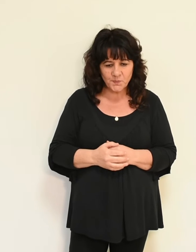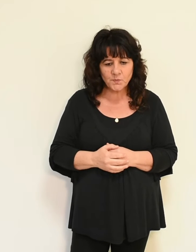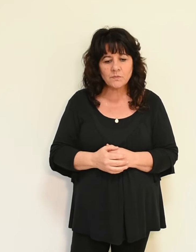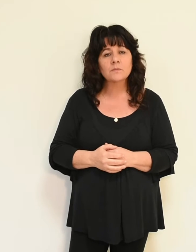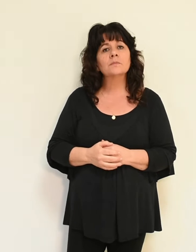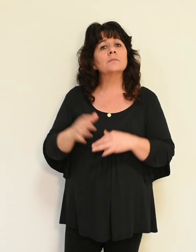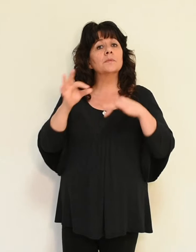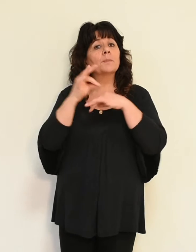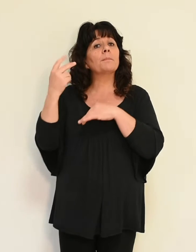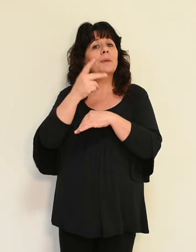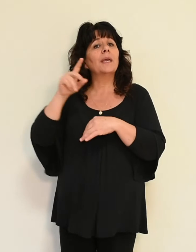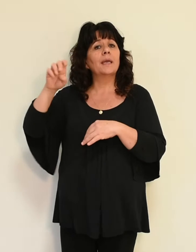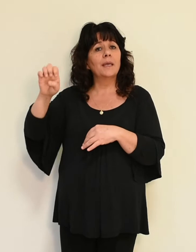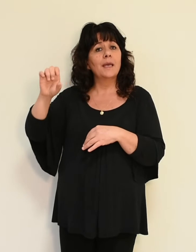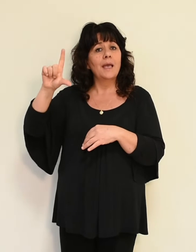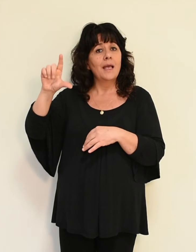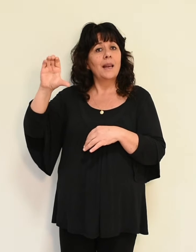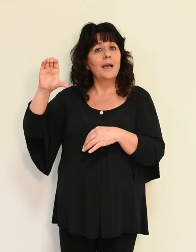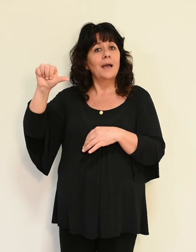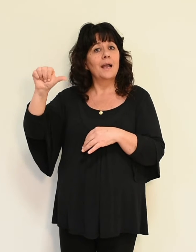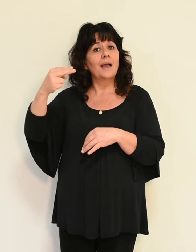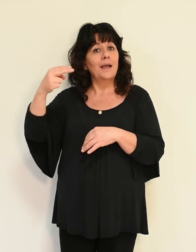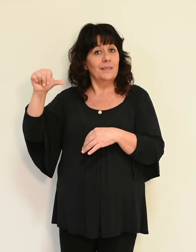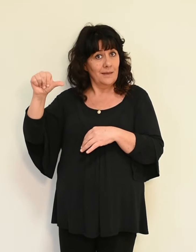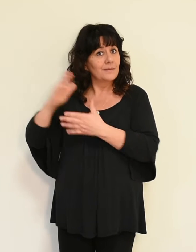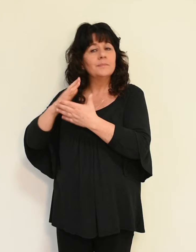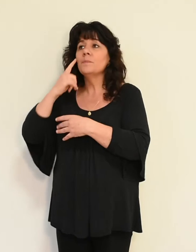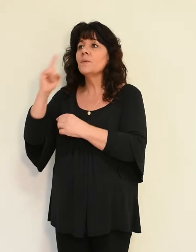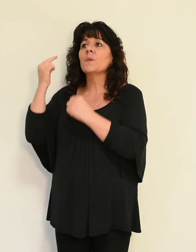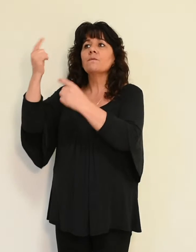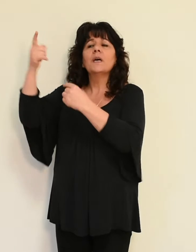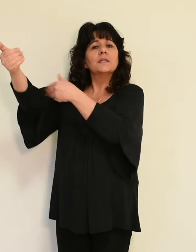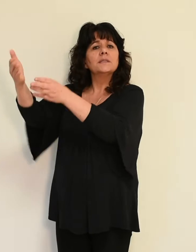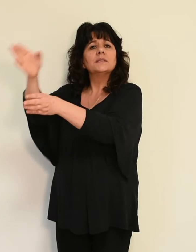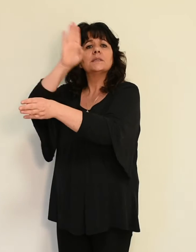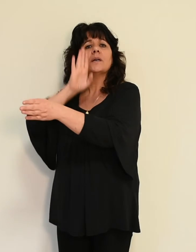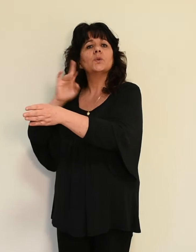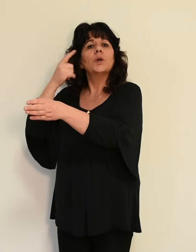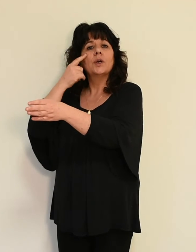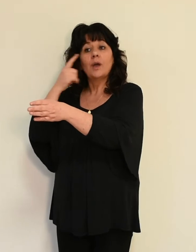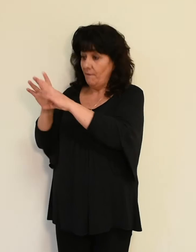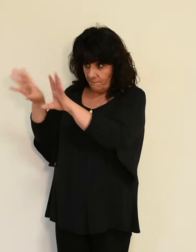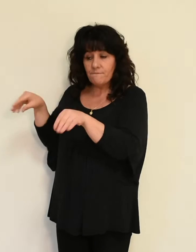Elkana, son mari, monta au sanctuaire avec toute sa famille pour offrir au Seigneur le sacrifice